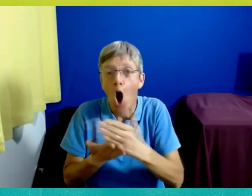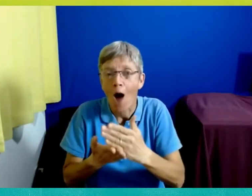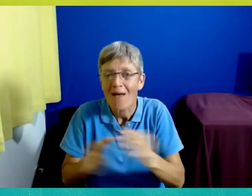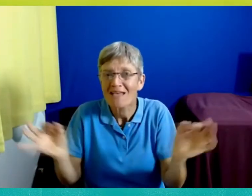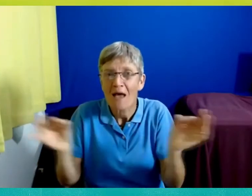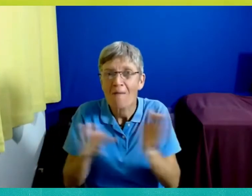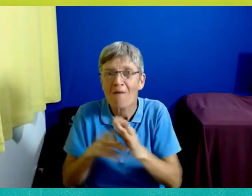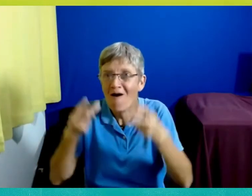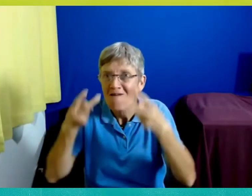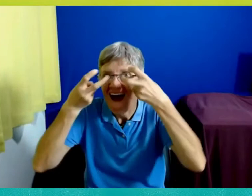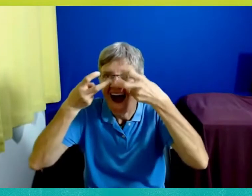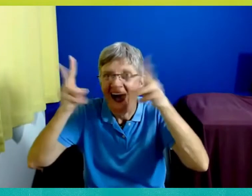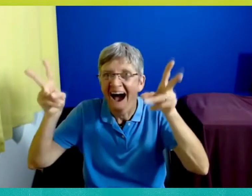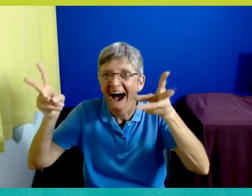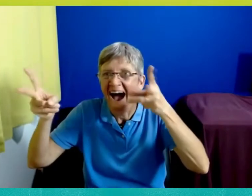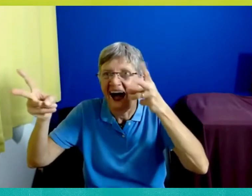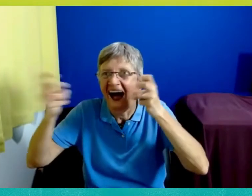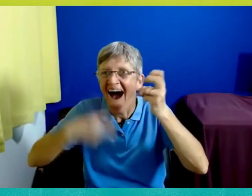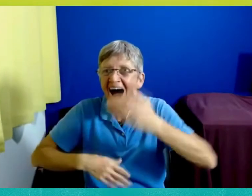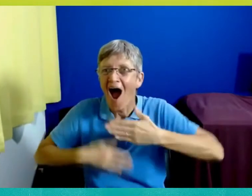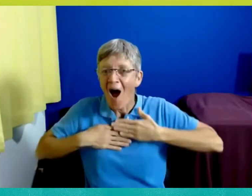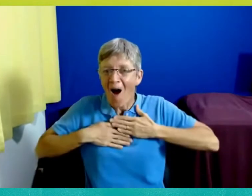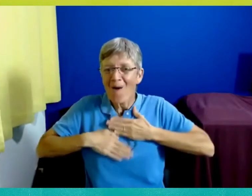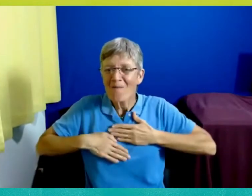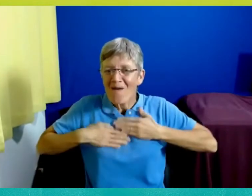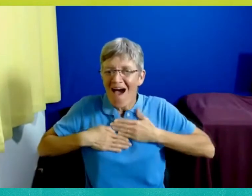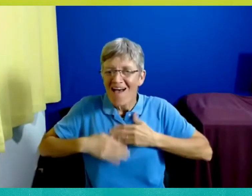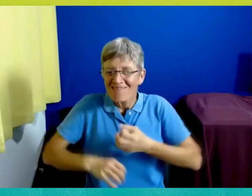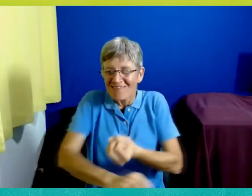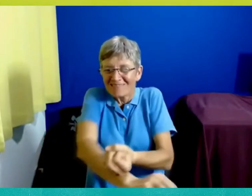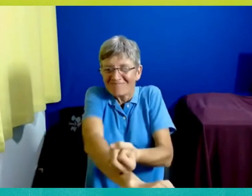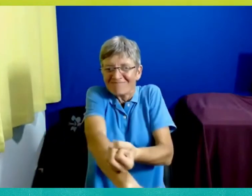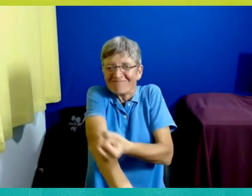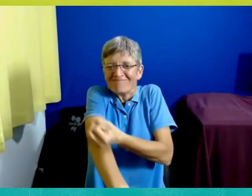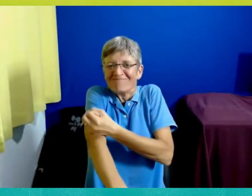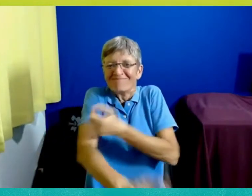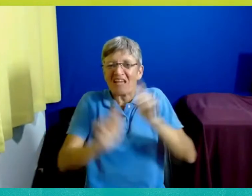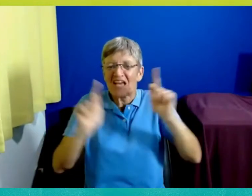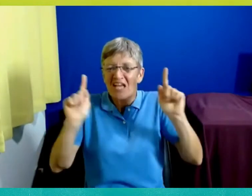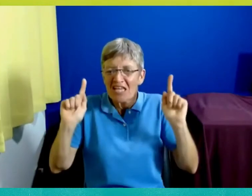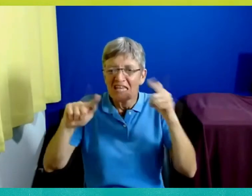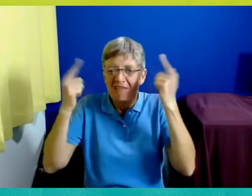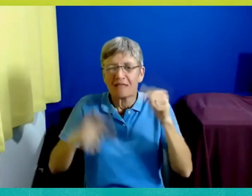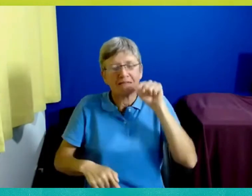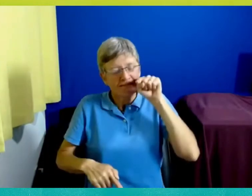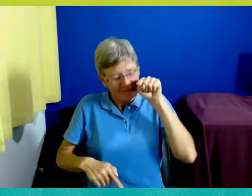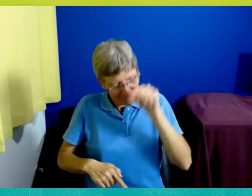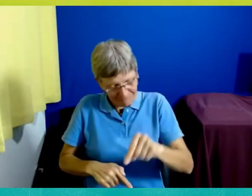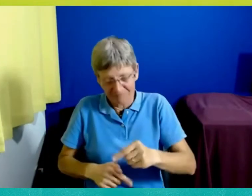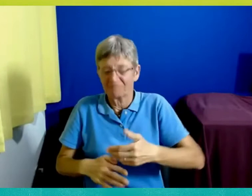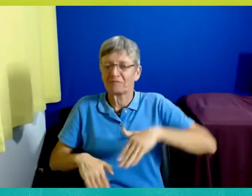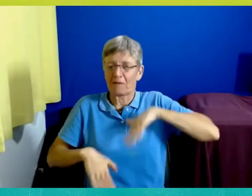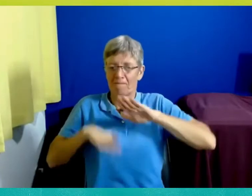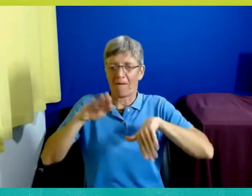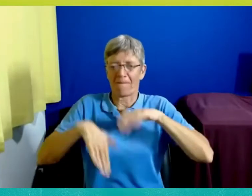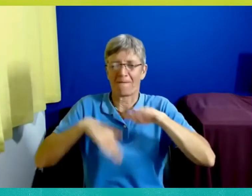Então, se você começar a ter interesse e sentir prazer,